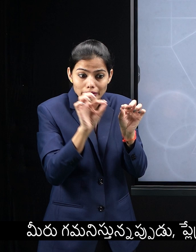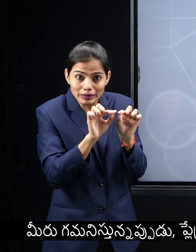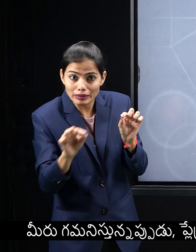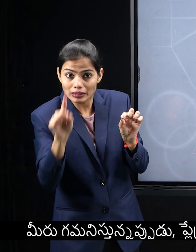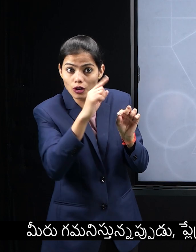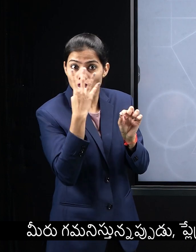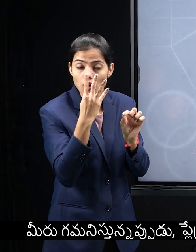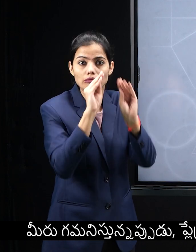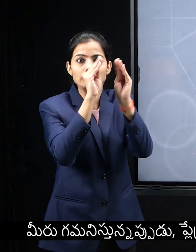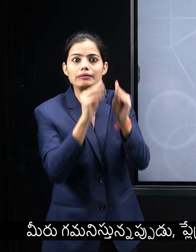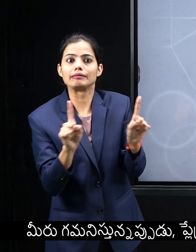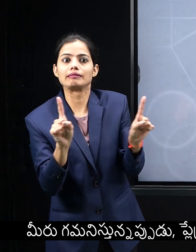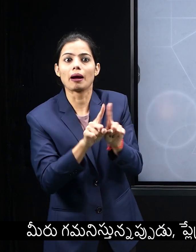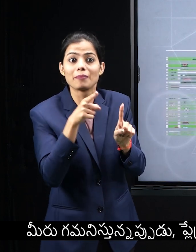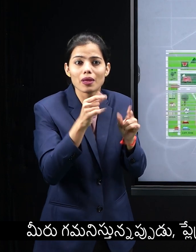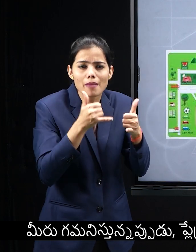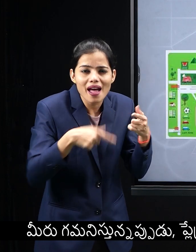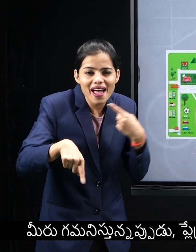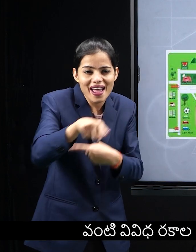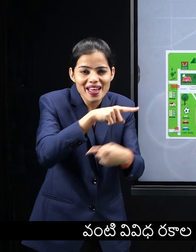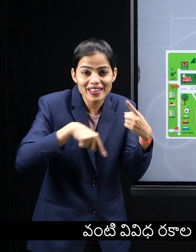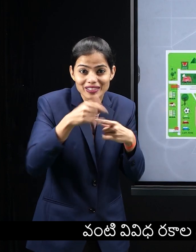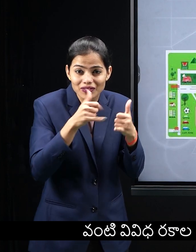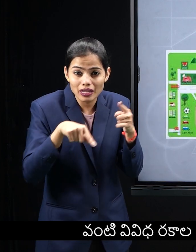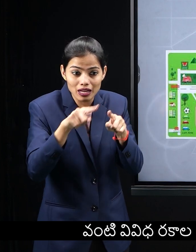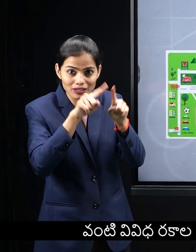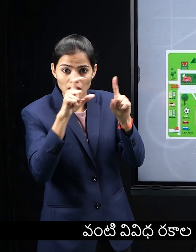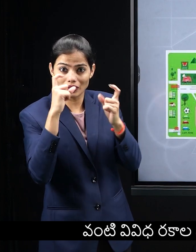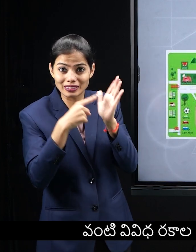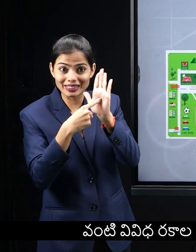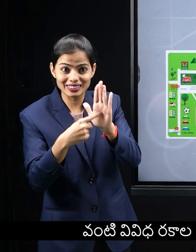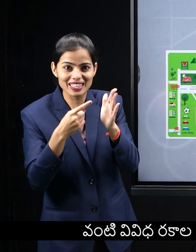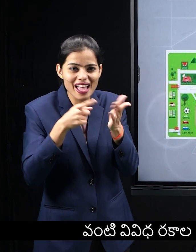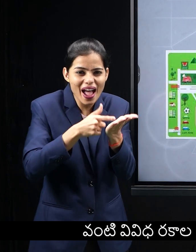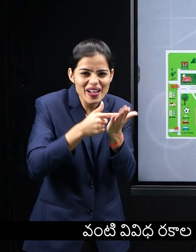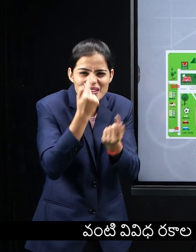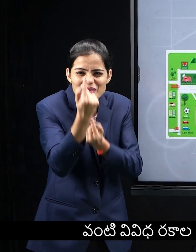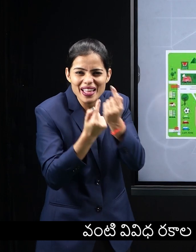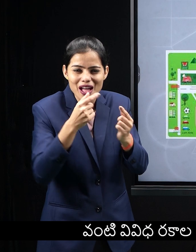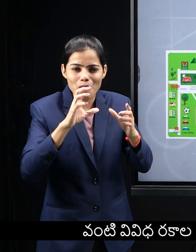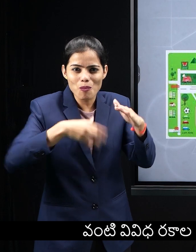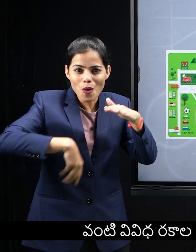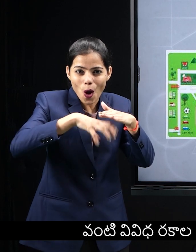మరియు సాకర్ గోల్ నెట్ వంటి వివిధ రకాల 4 వైపుల ఆకారాలు మీకు